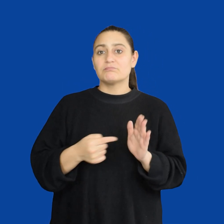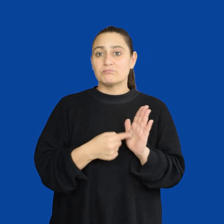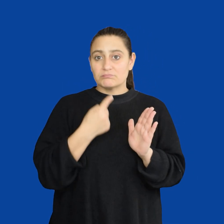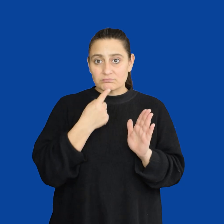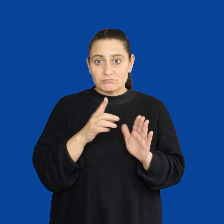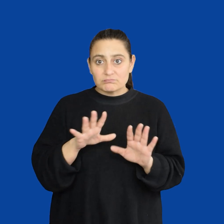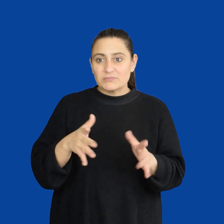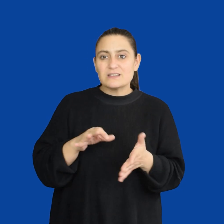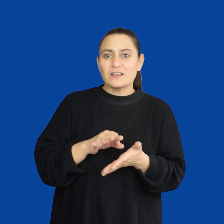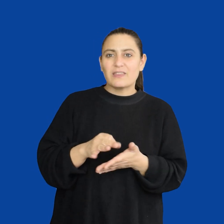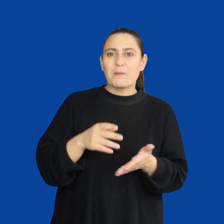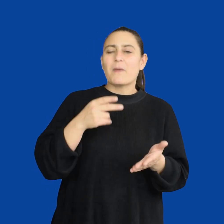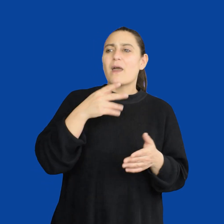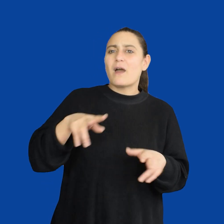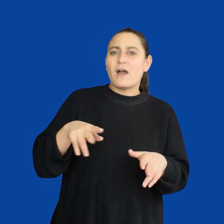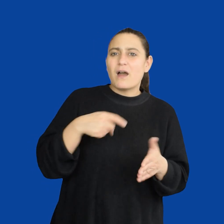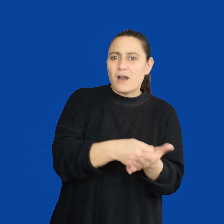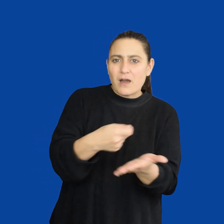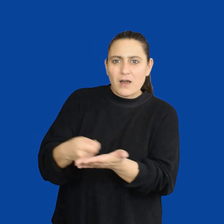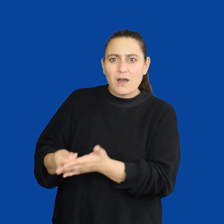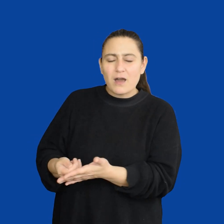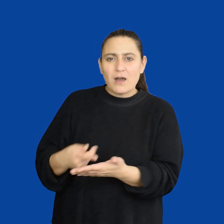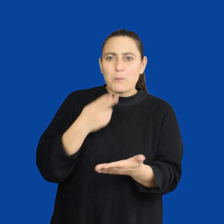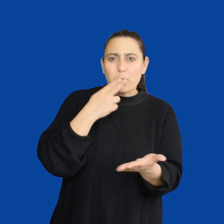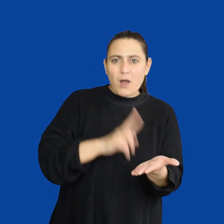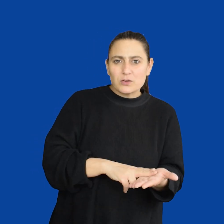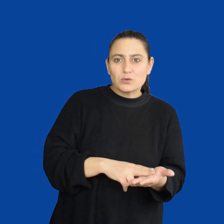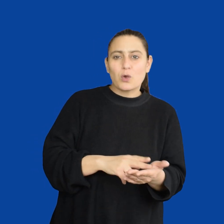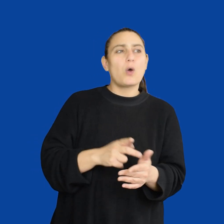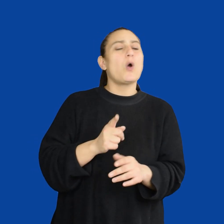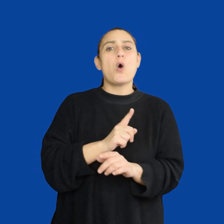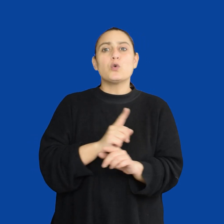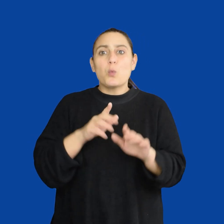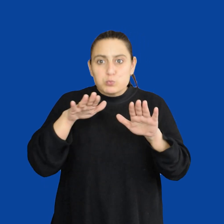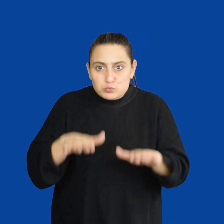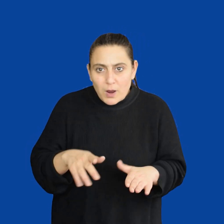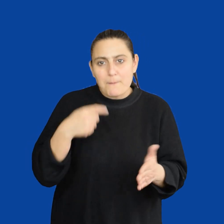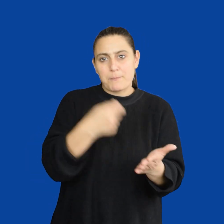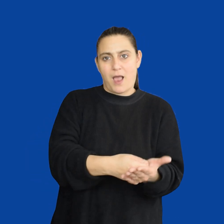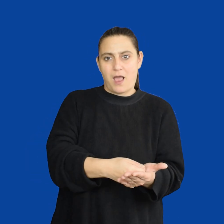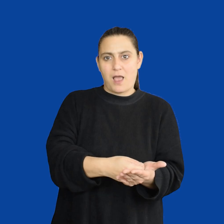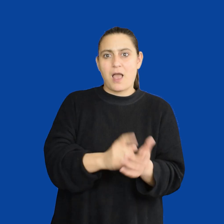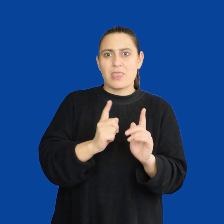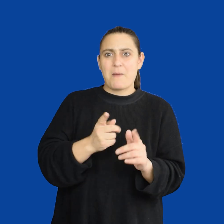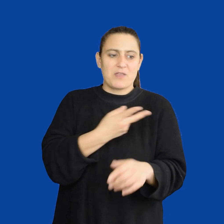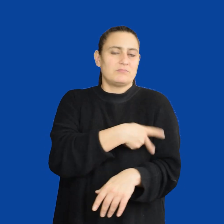Esto establecía no solo un sistema tributario que los no musulmanes debían abonar, sino también la imposición de